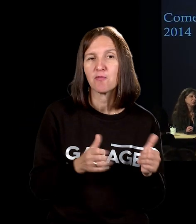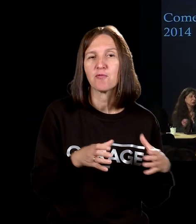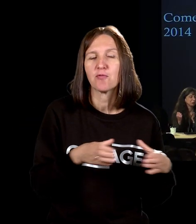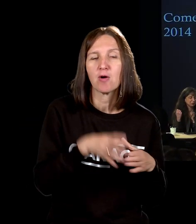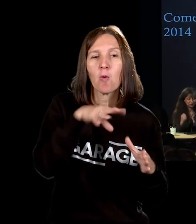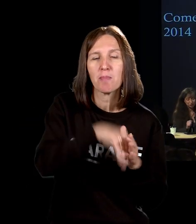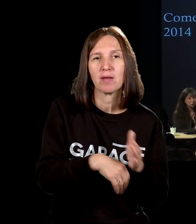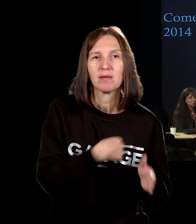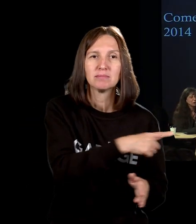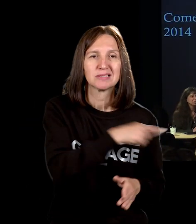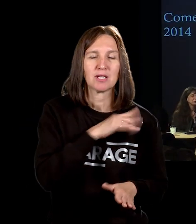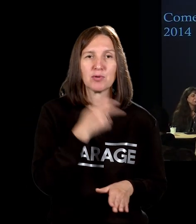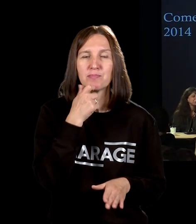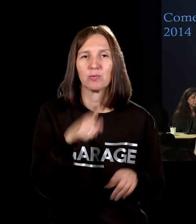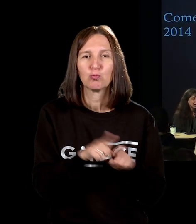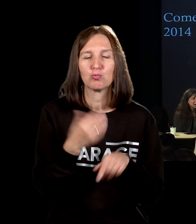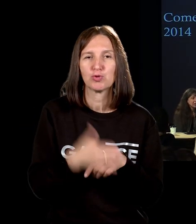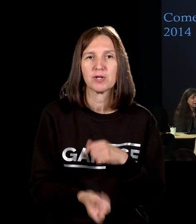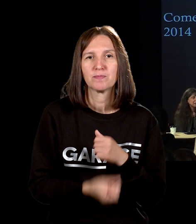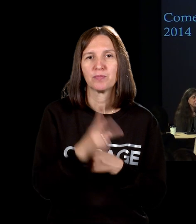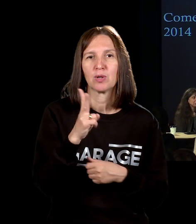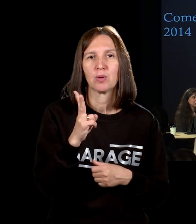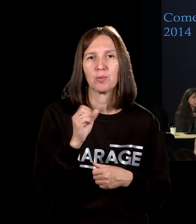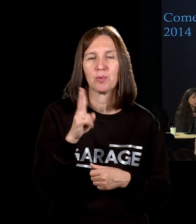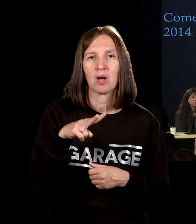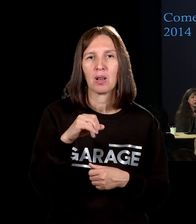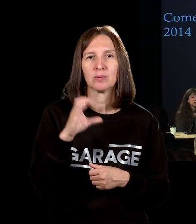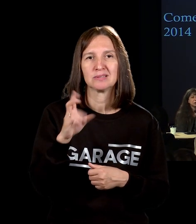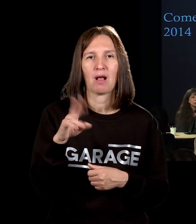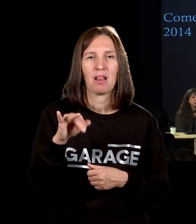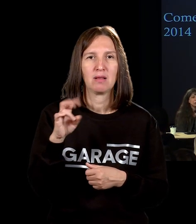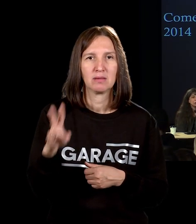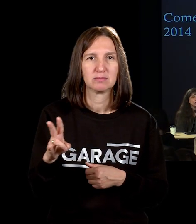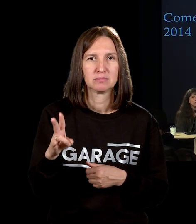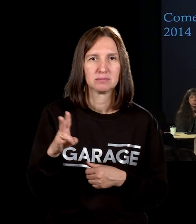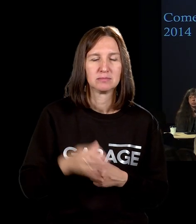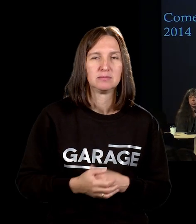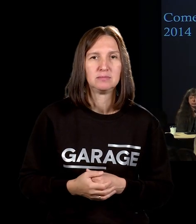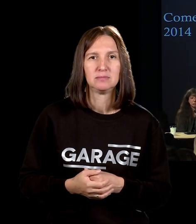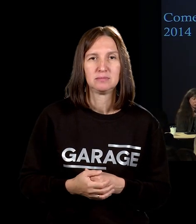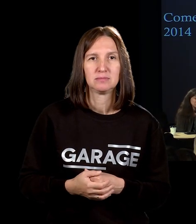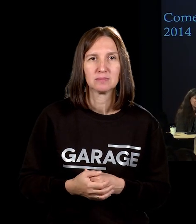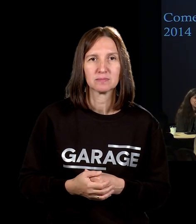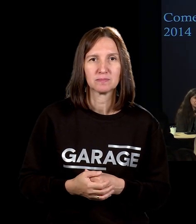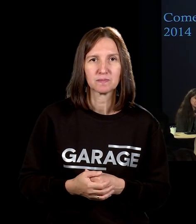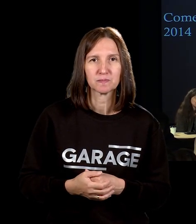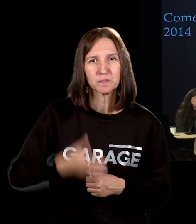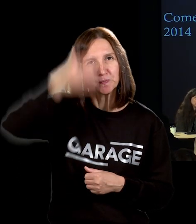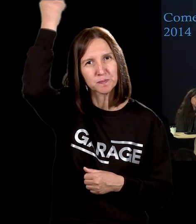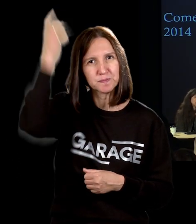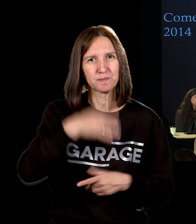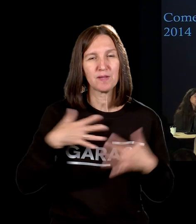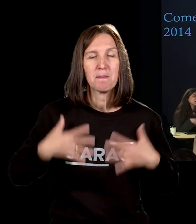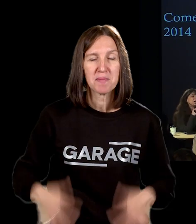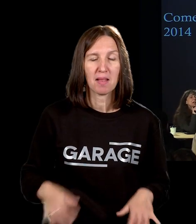вот такие вот куклусклановцы. И при этом замечательно, эта выставка, которая была в лондонском в галерее в выставочном